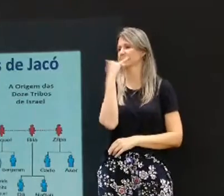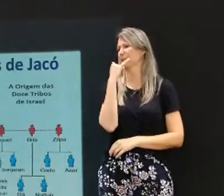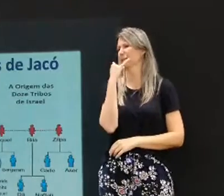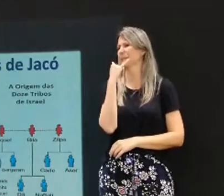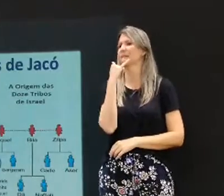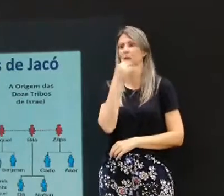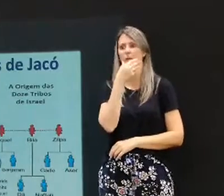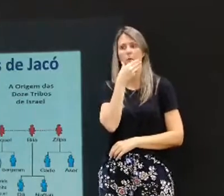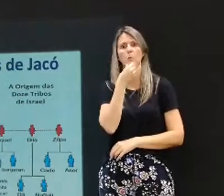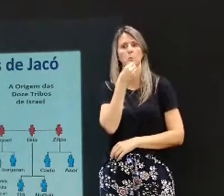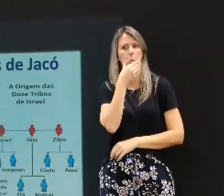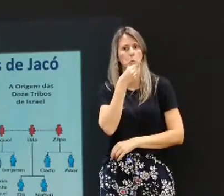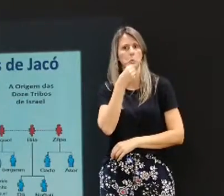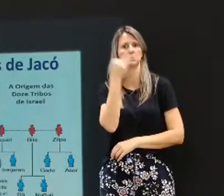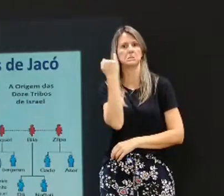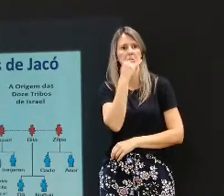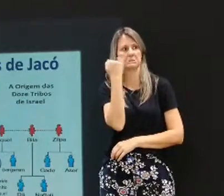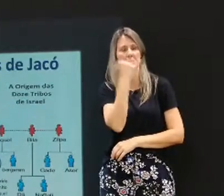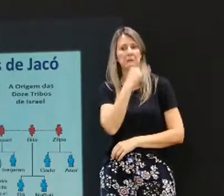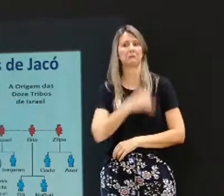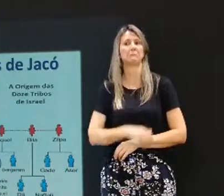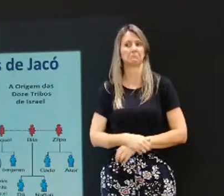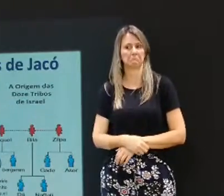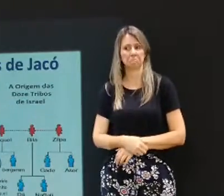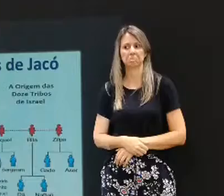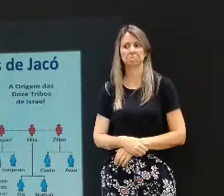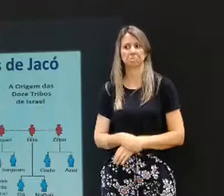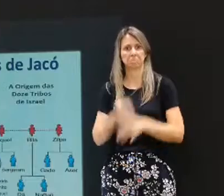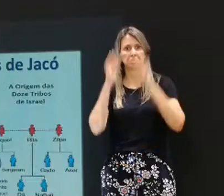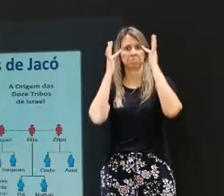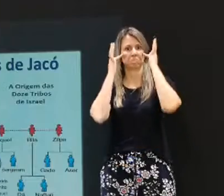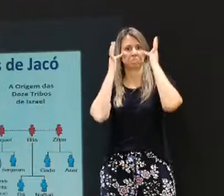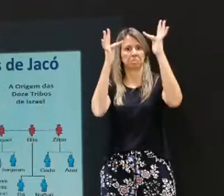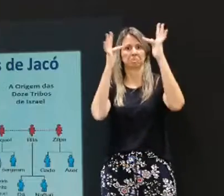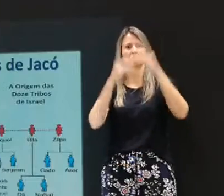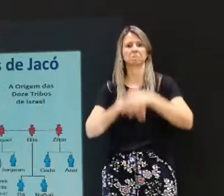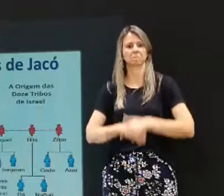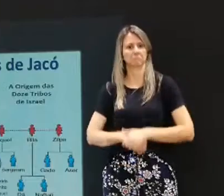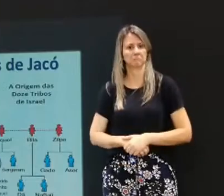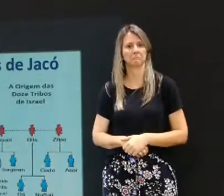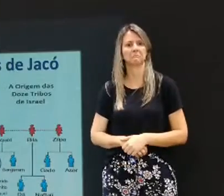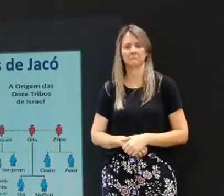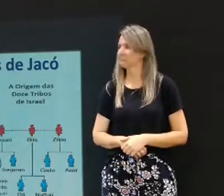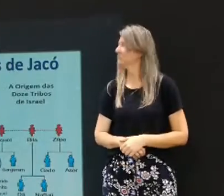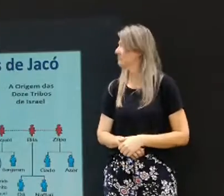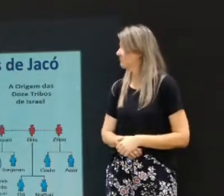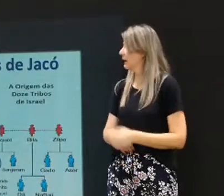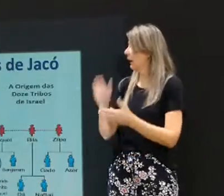feliz. Sara ficou muito feliz quando teve o filho. Né? Fidelidade.